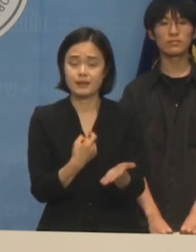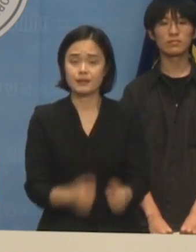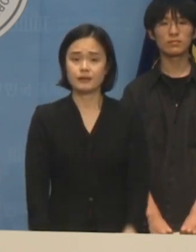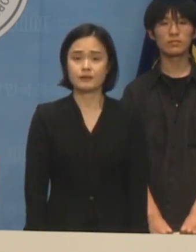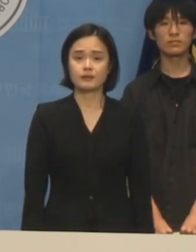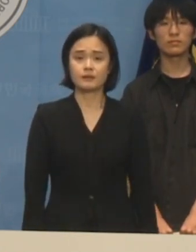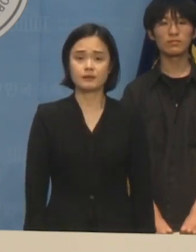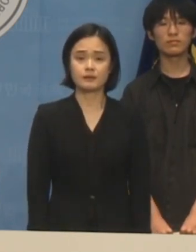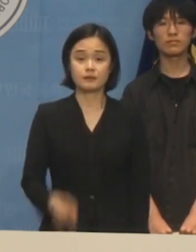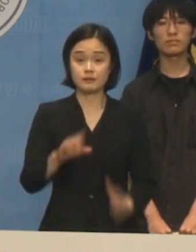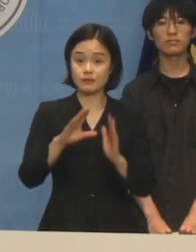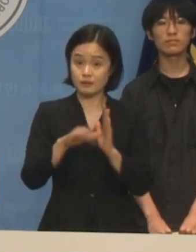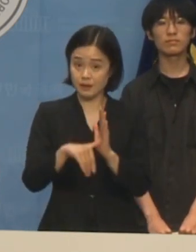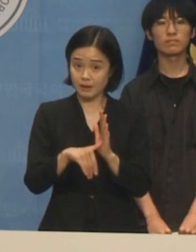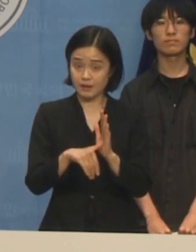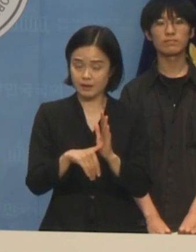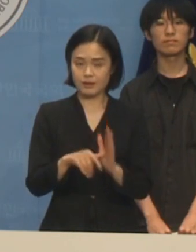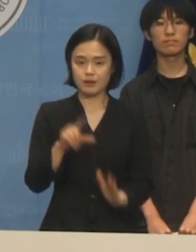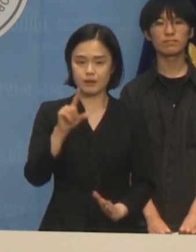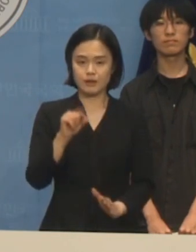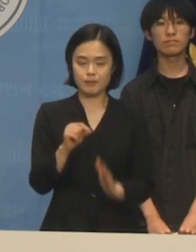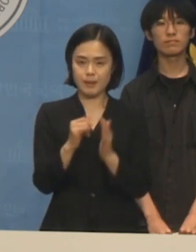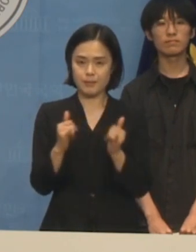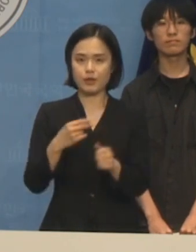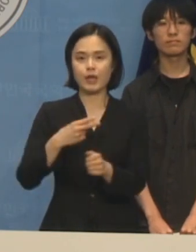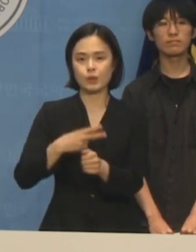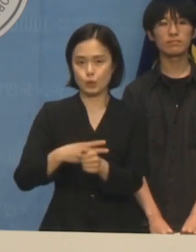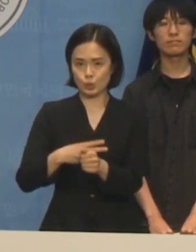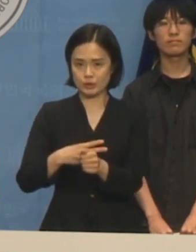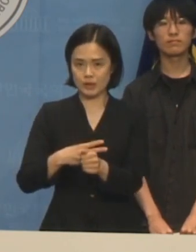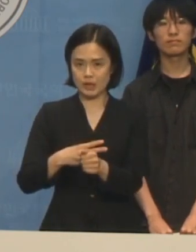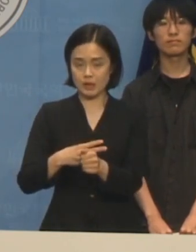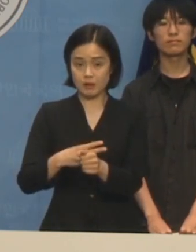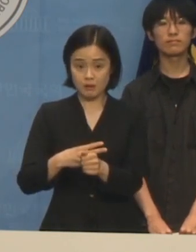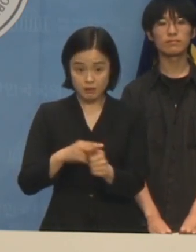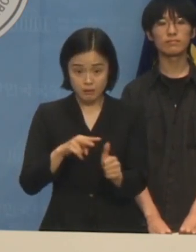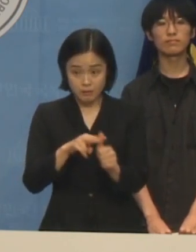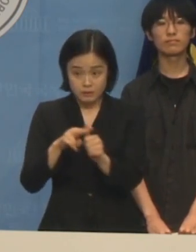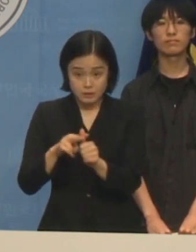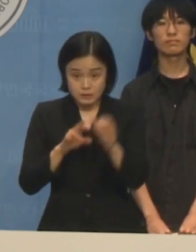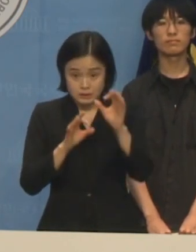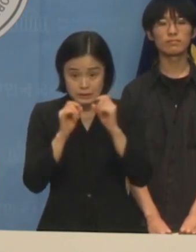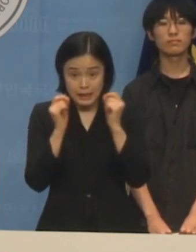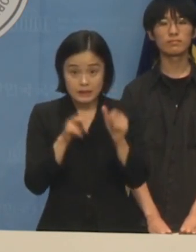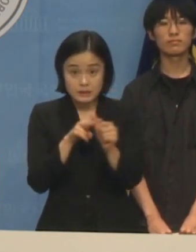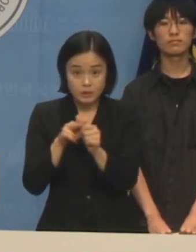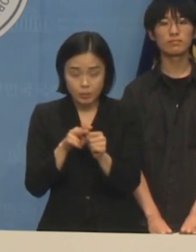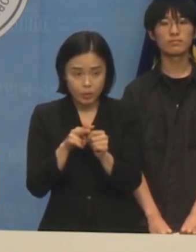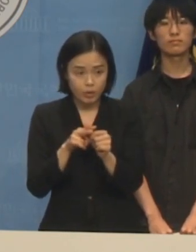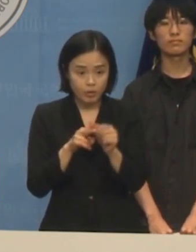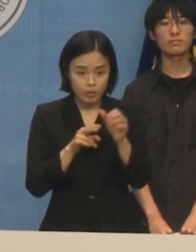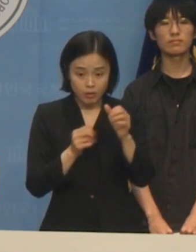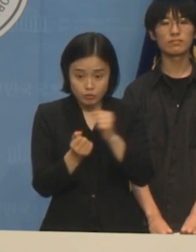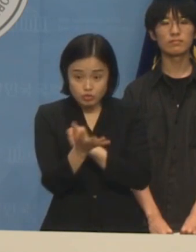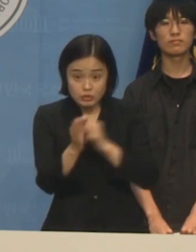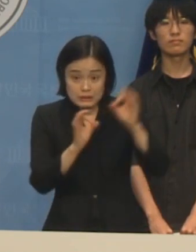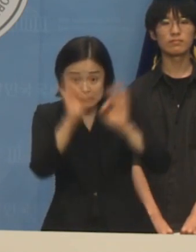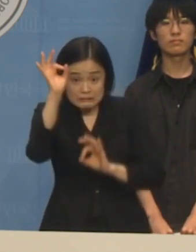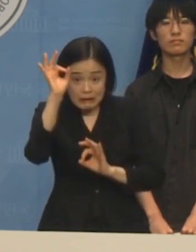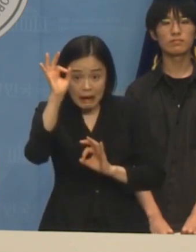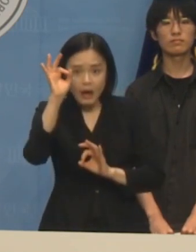당시 발생했던 1만여 명 교사 개인정보 유출 건에 대한 교육부 장관의 사과와 책임자의